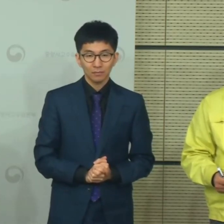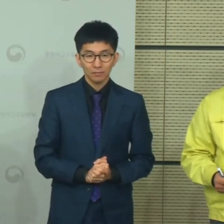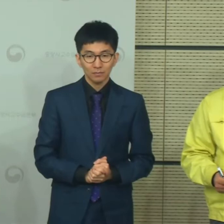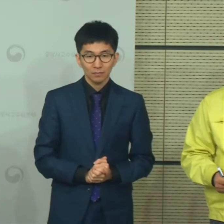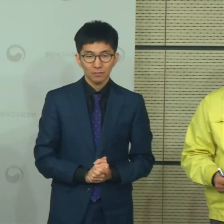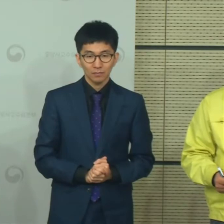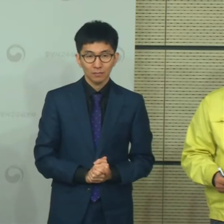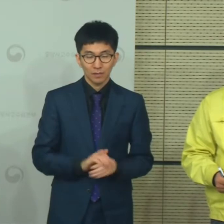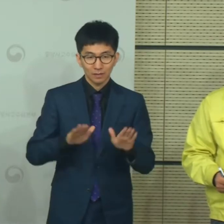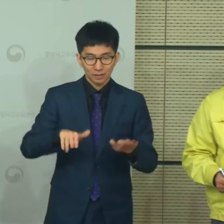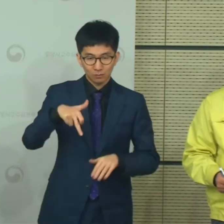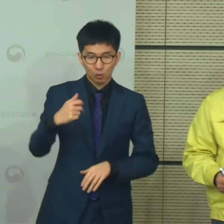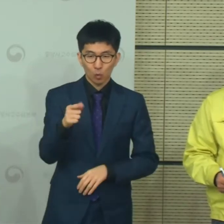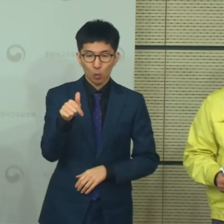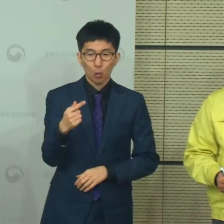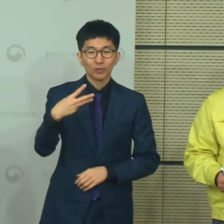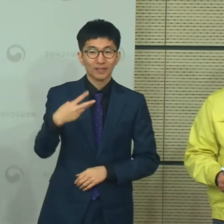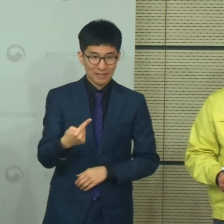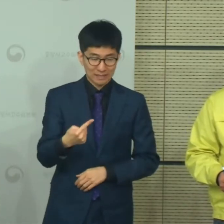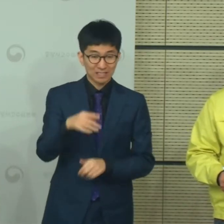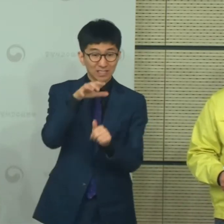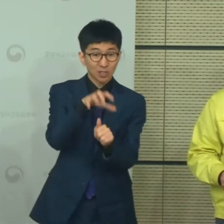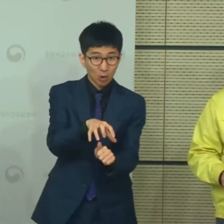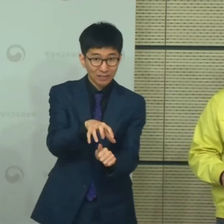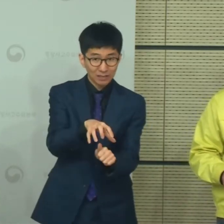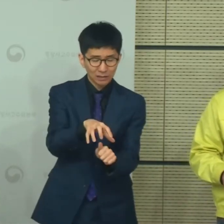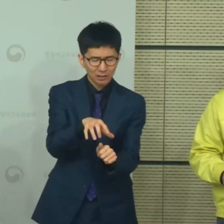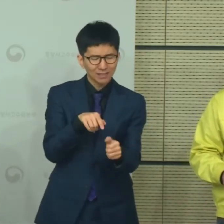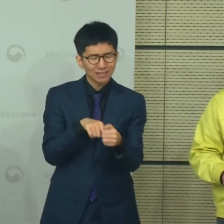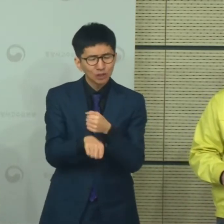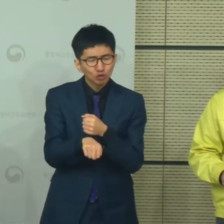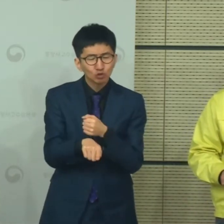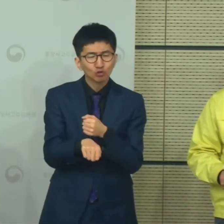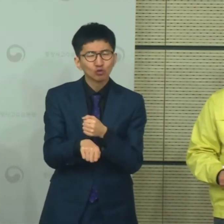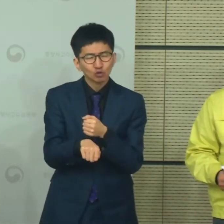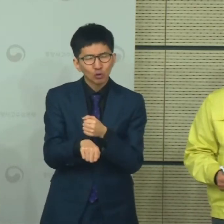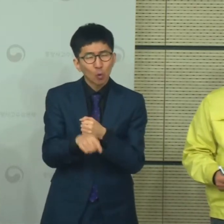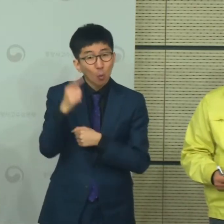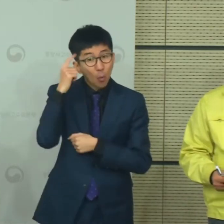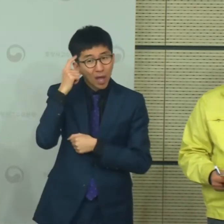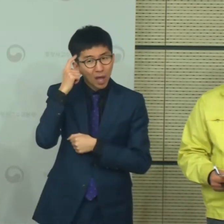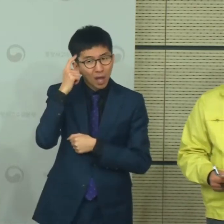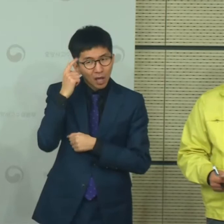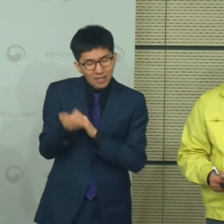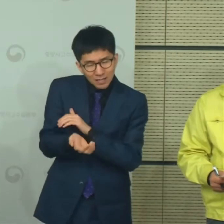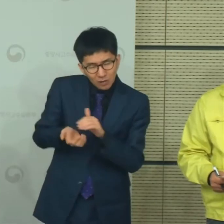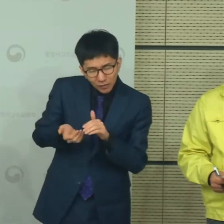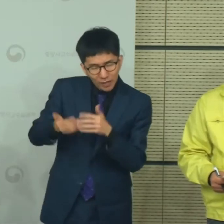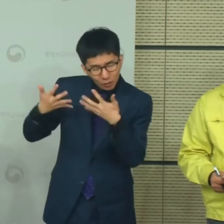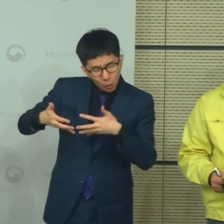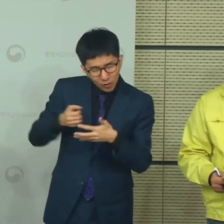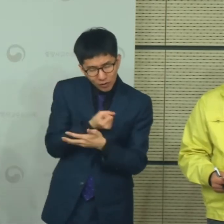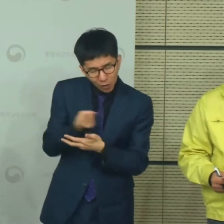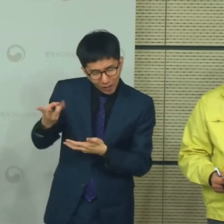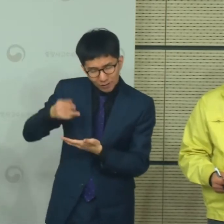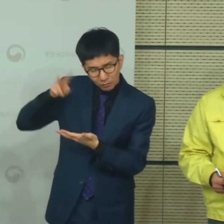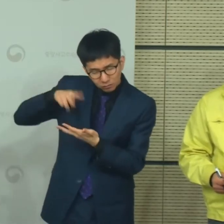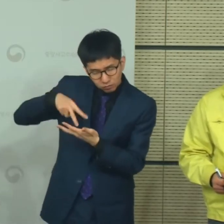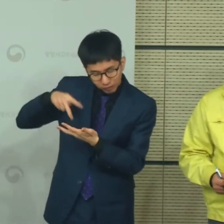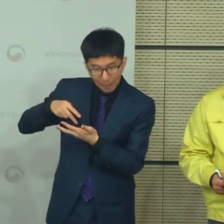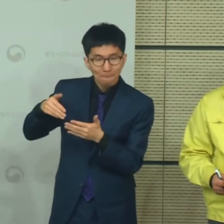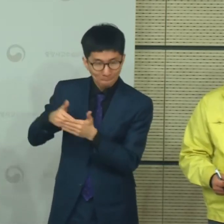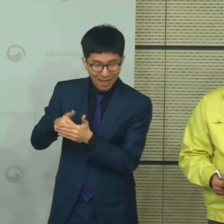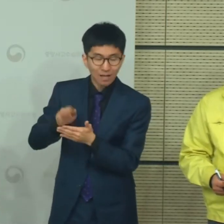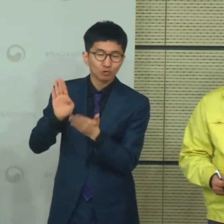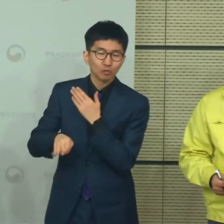코어트 격리 그의 여러 가지 이유를 고려해서 결정한 것으로 알고 있습니다. 제가 뭐 자세하게